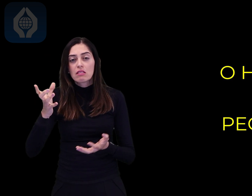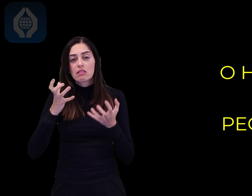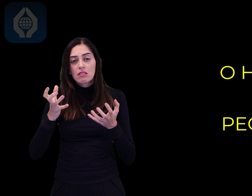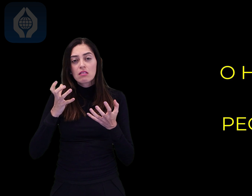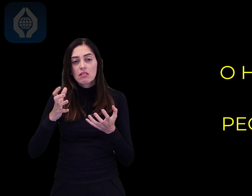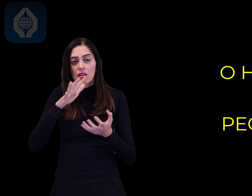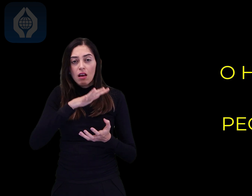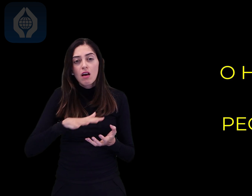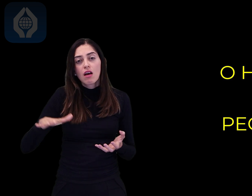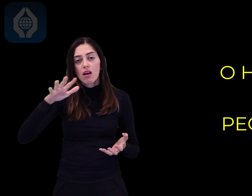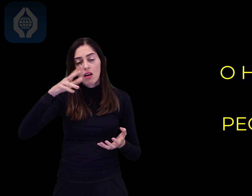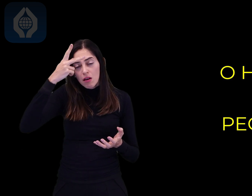tempo.